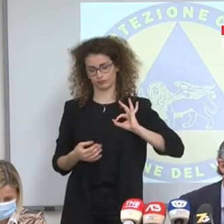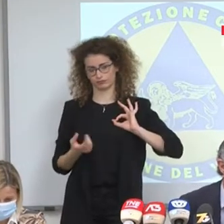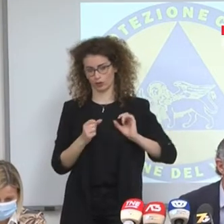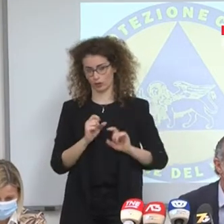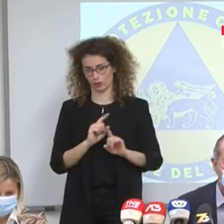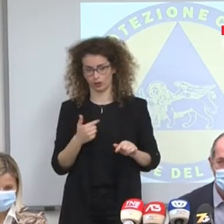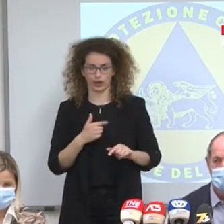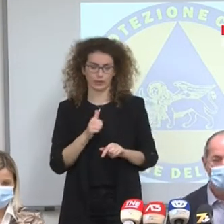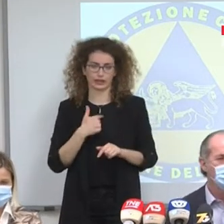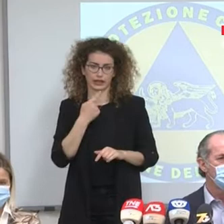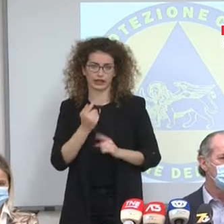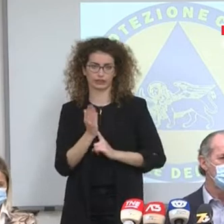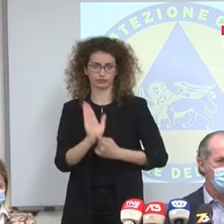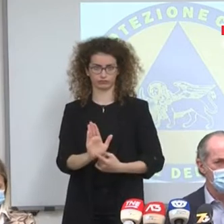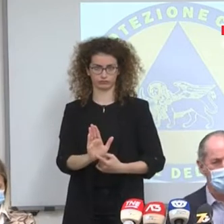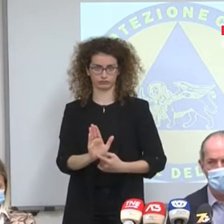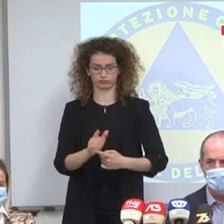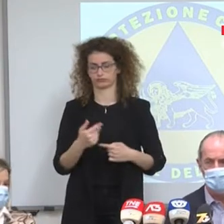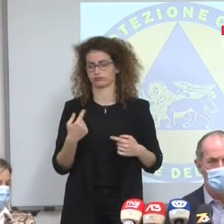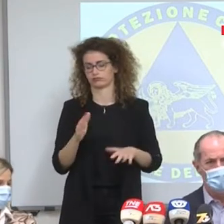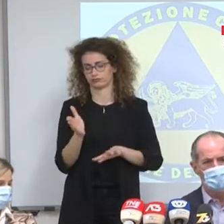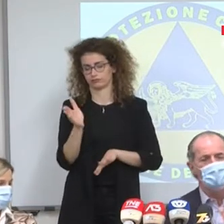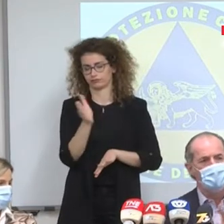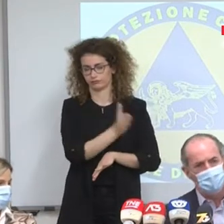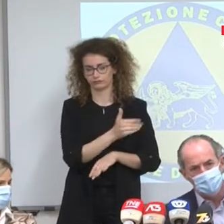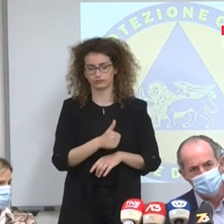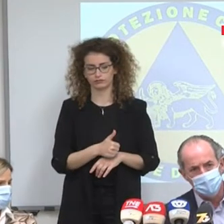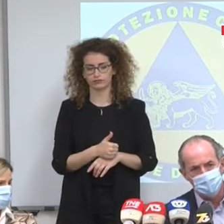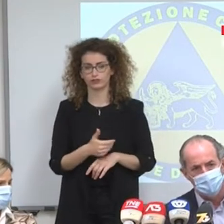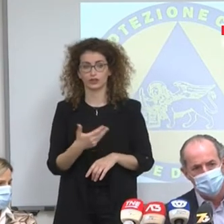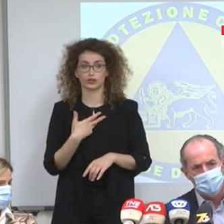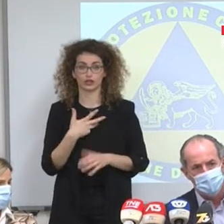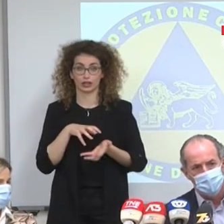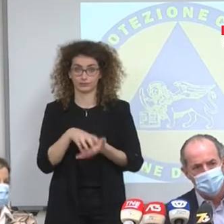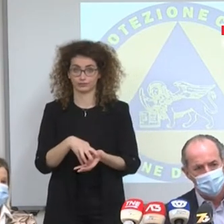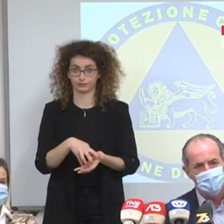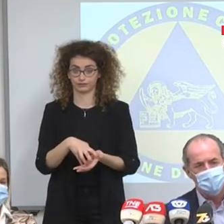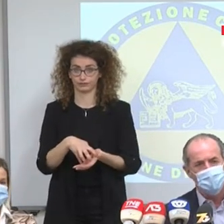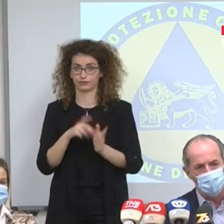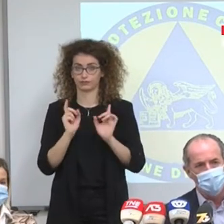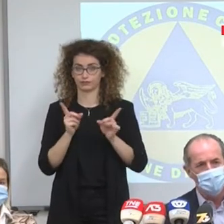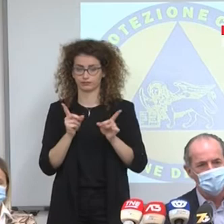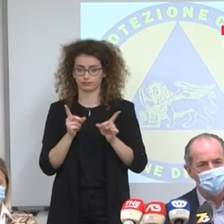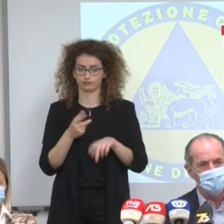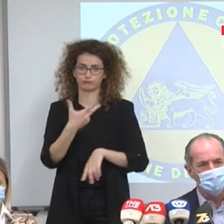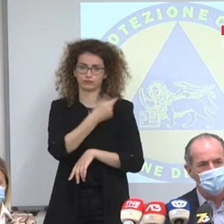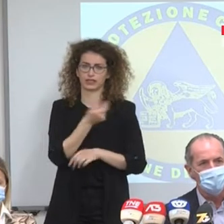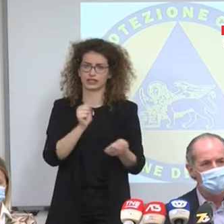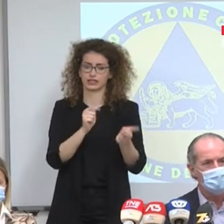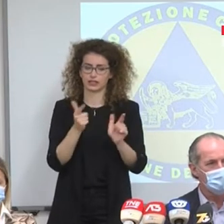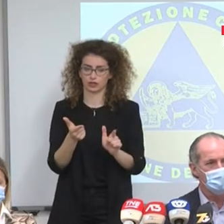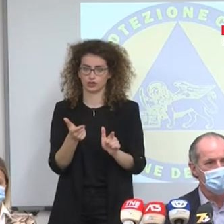dovrebbe dichiararsi. Ma lasciamo perdere questo. Però c'è una prerogativa, che il vaccinato o il non